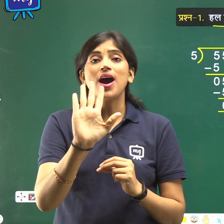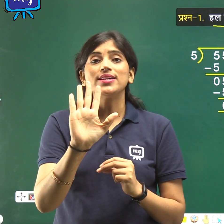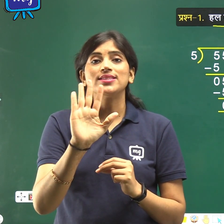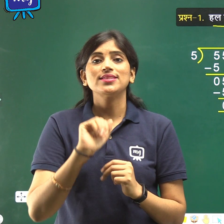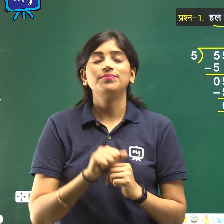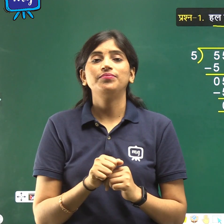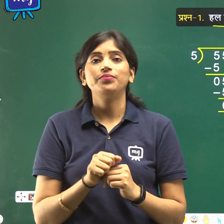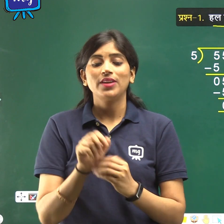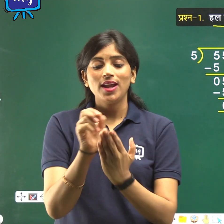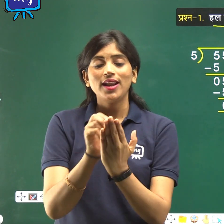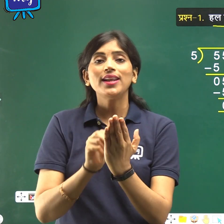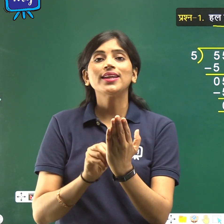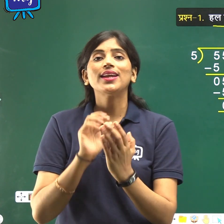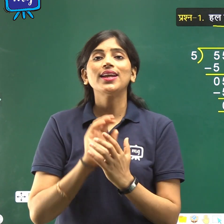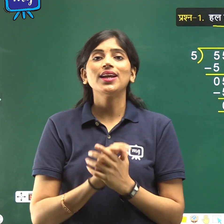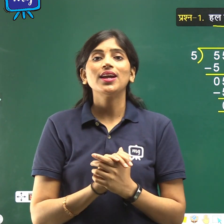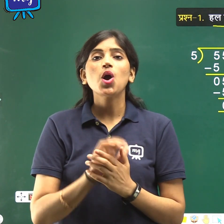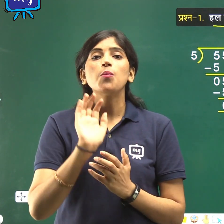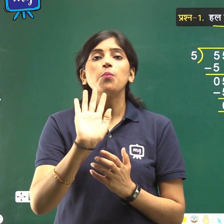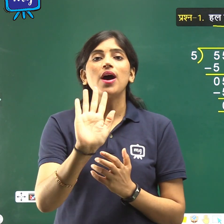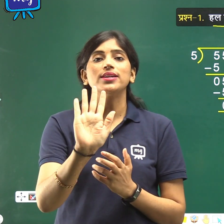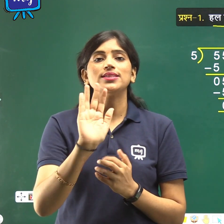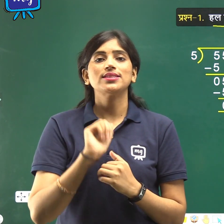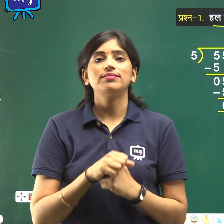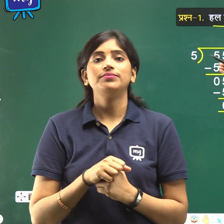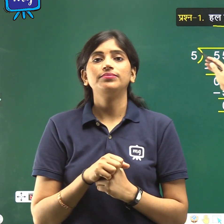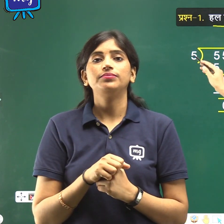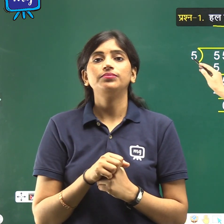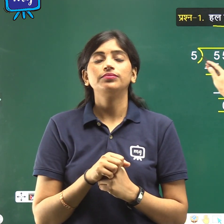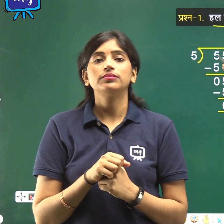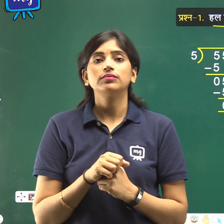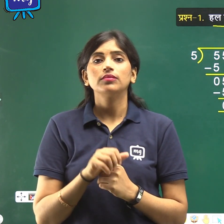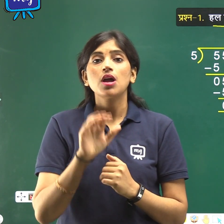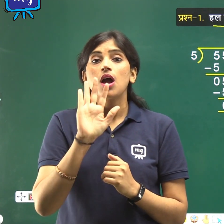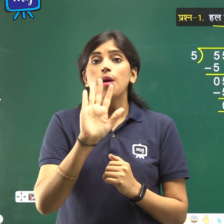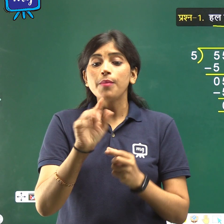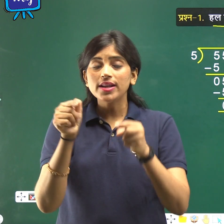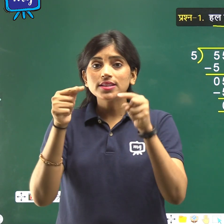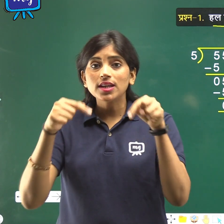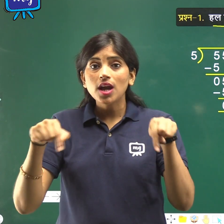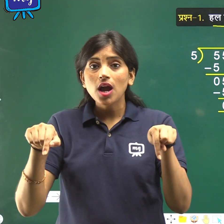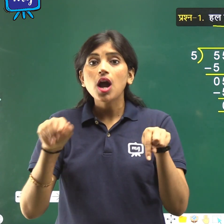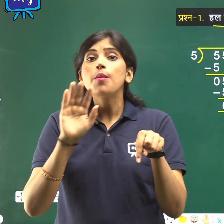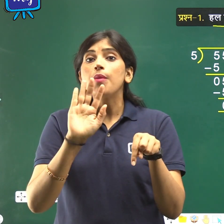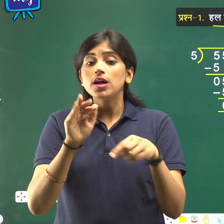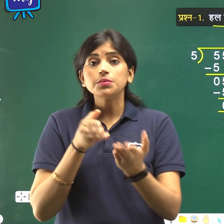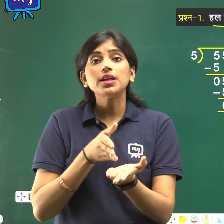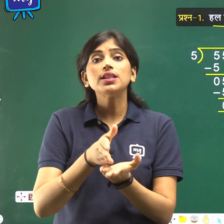5, लिखे 5। 5 का भाग 5 में